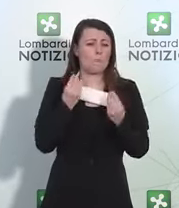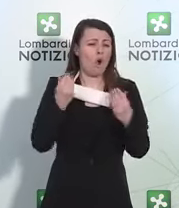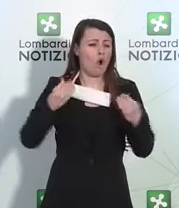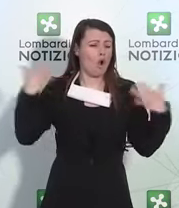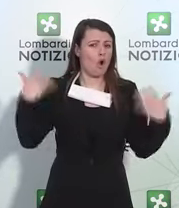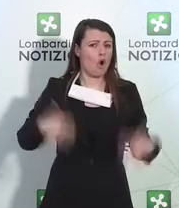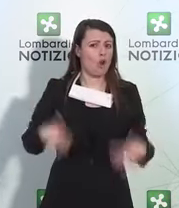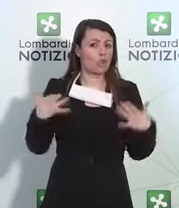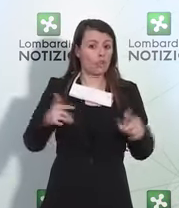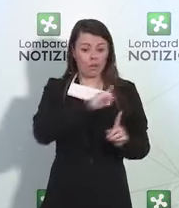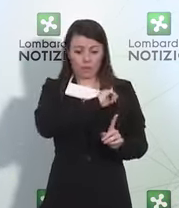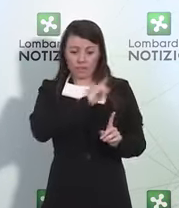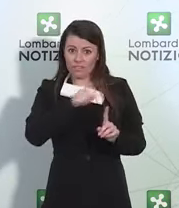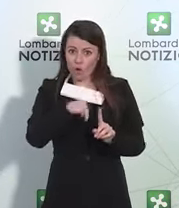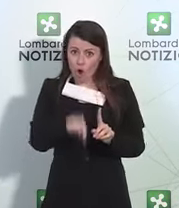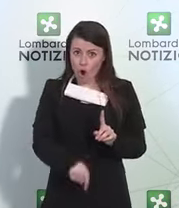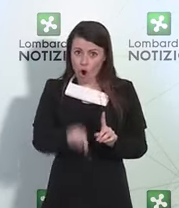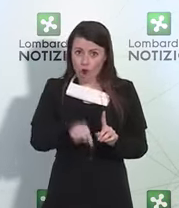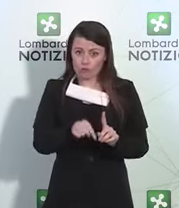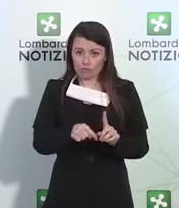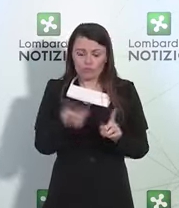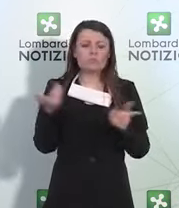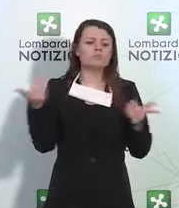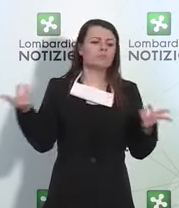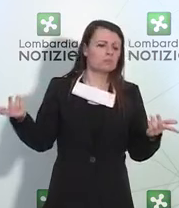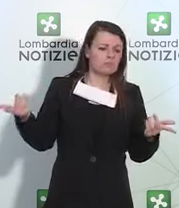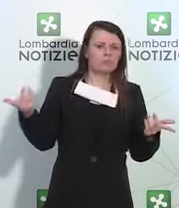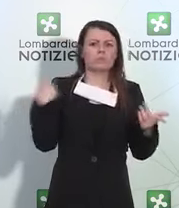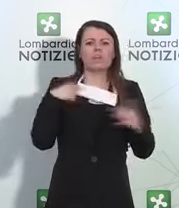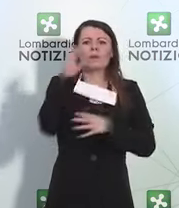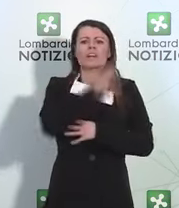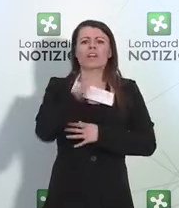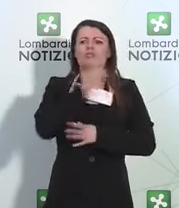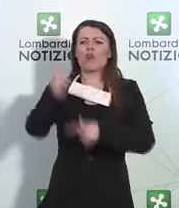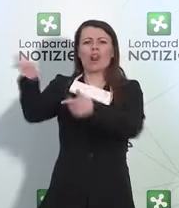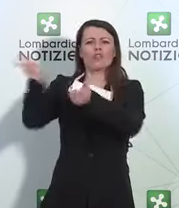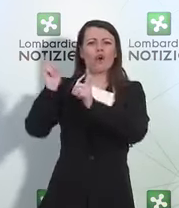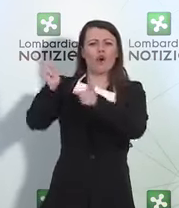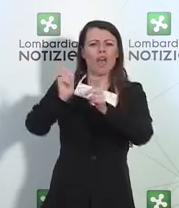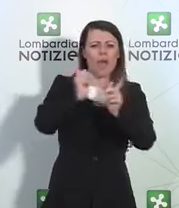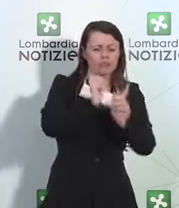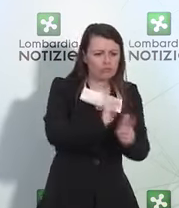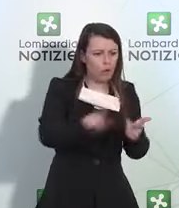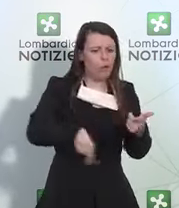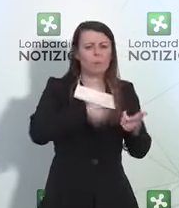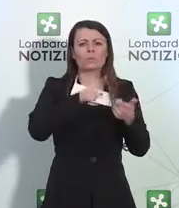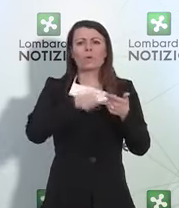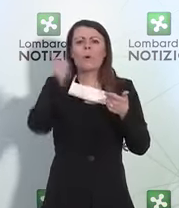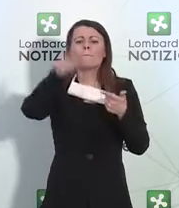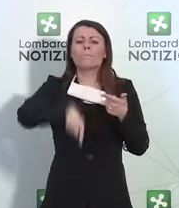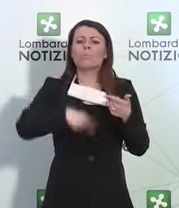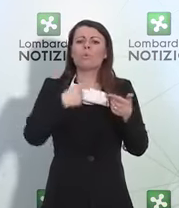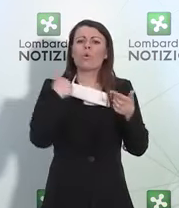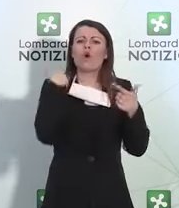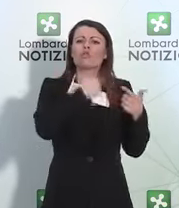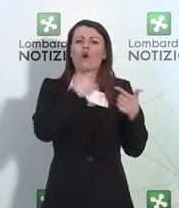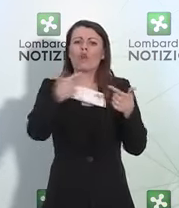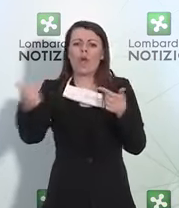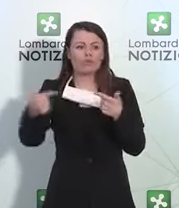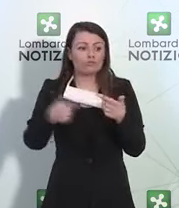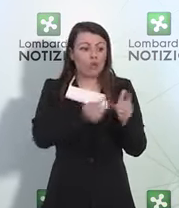oggi tra le donazioni a favore della regione e le donazioni a favore dei